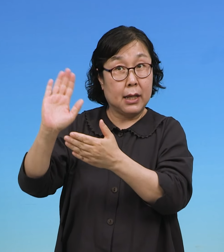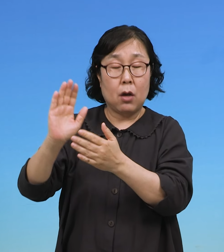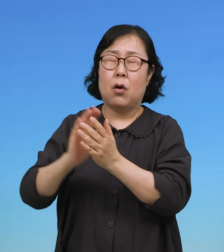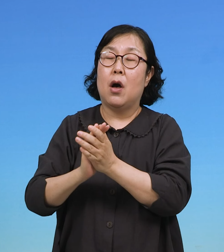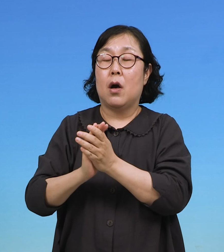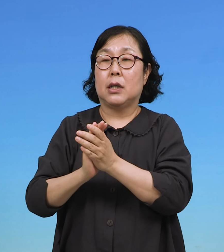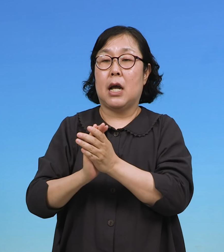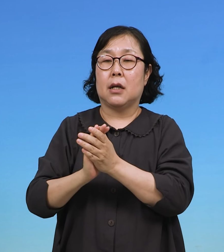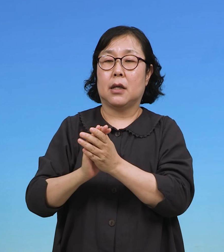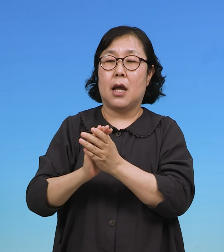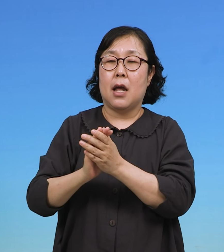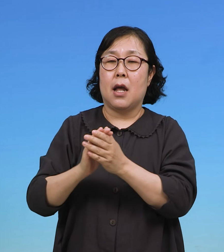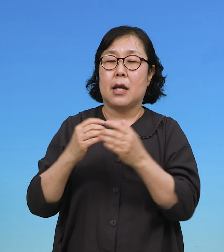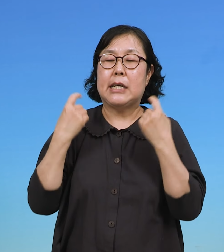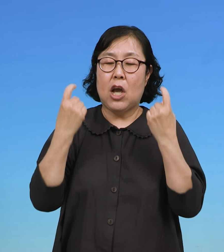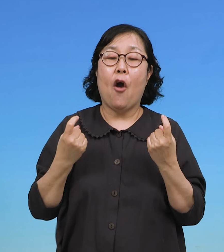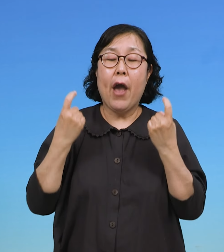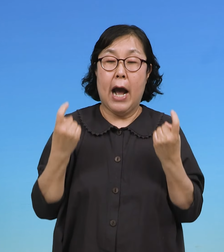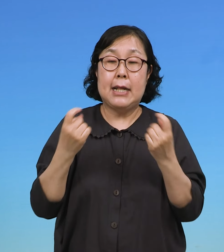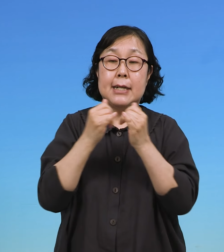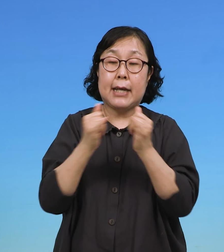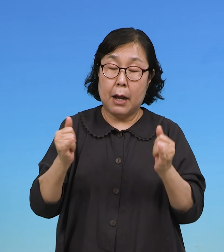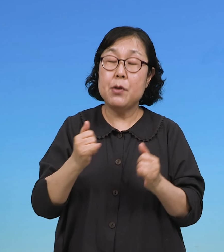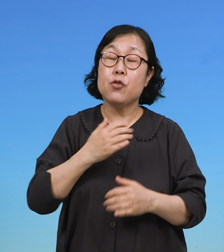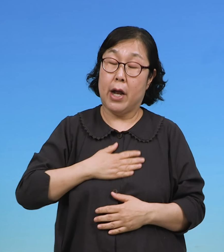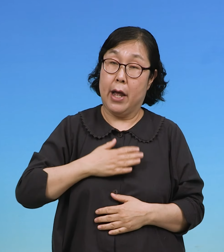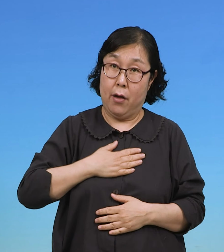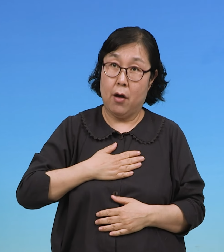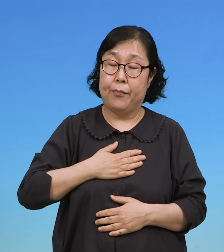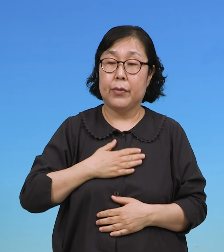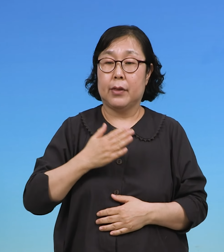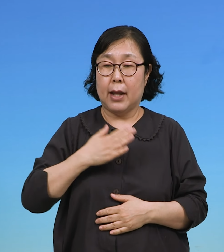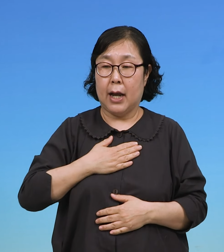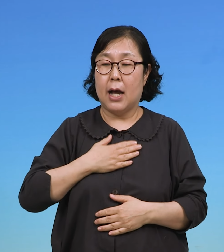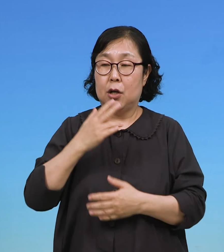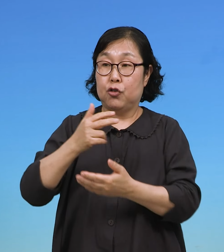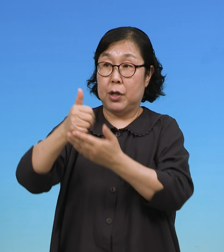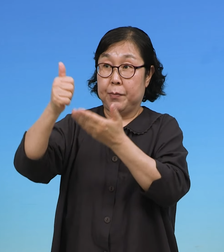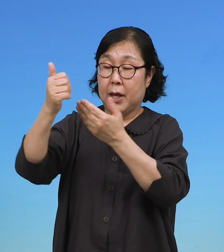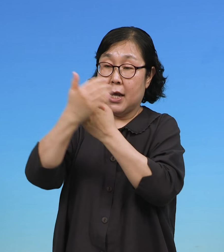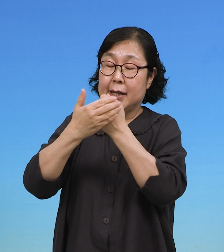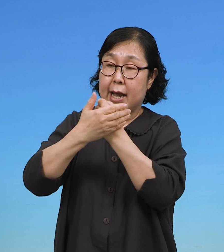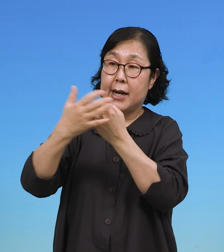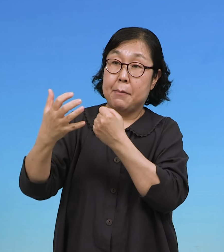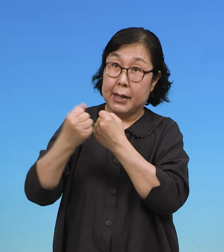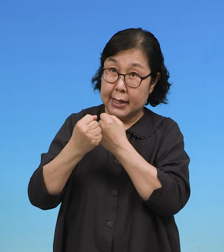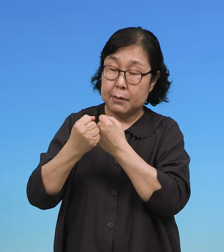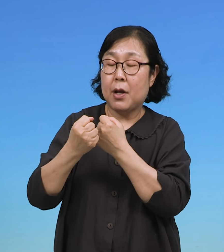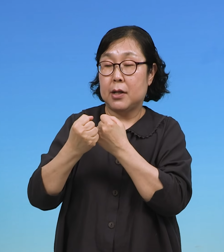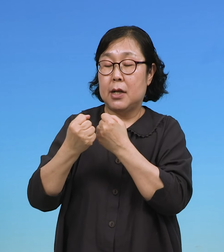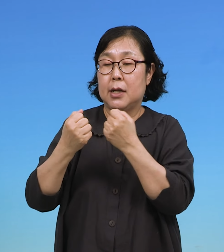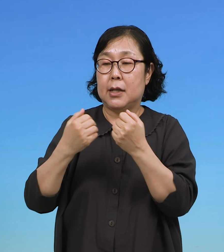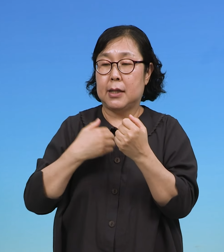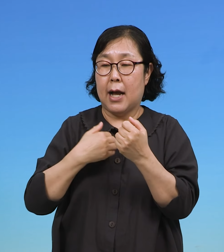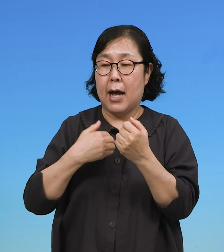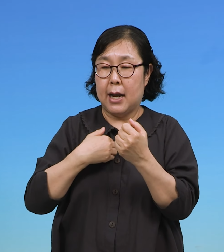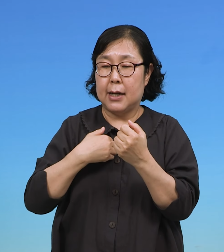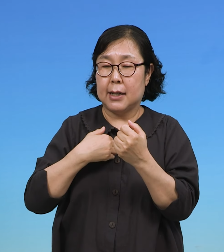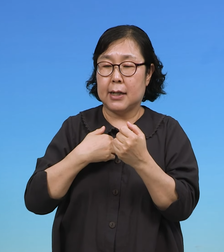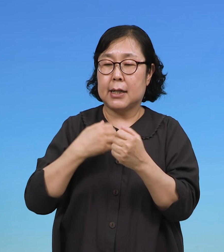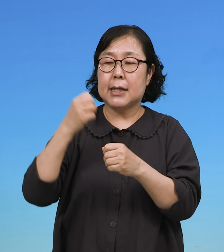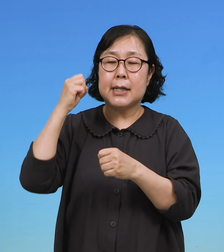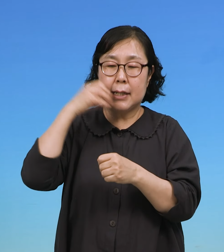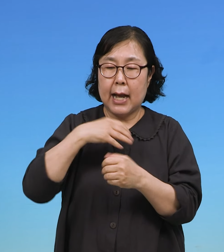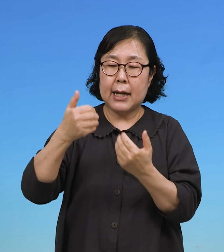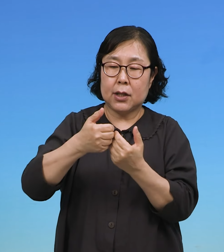지나가는 나그네입니다. 이게 이제 3절에도 나오는데요. 이르되 내 주여 내가 주께 은혜를 입어 사오면 원하건대 종을